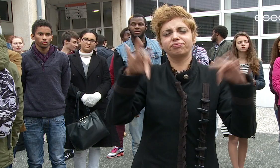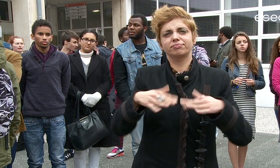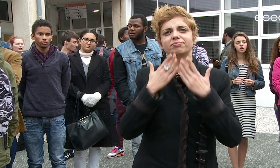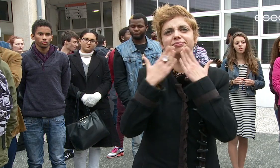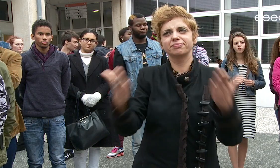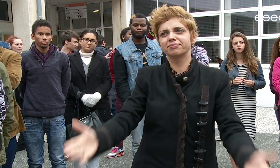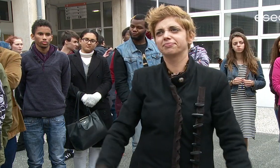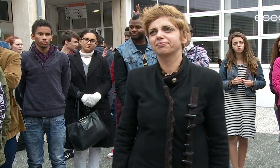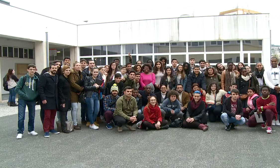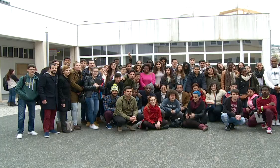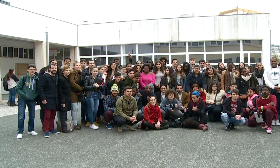obrigada